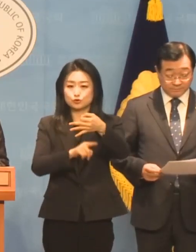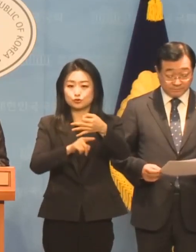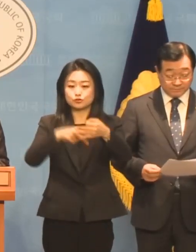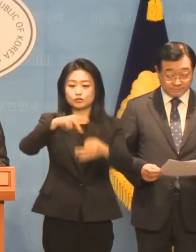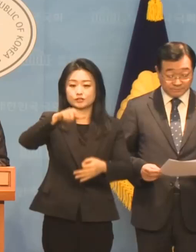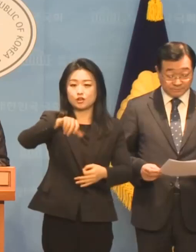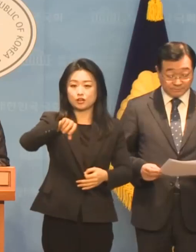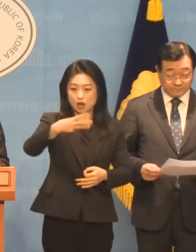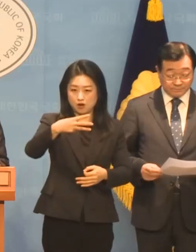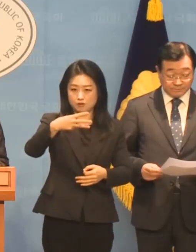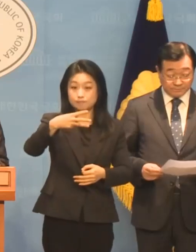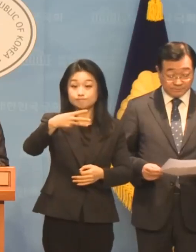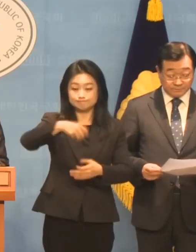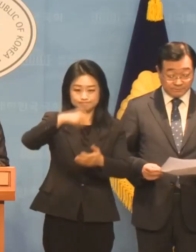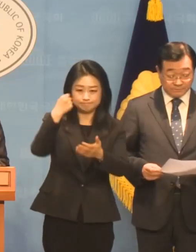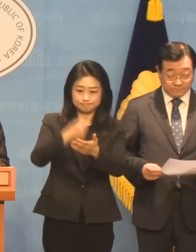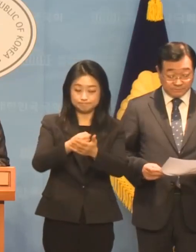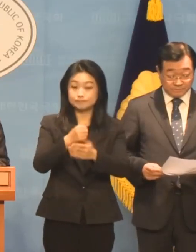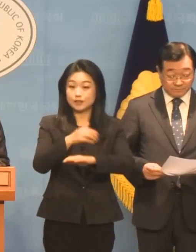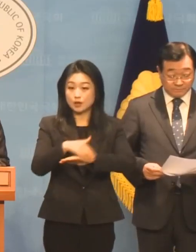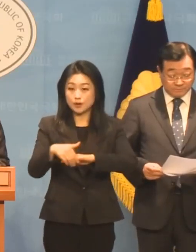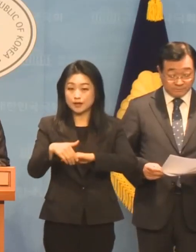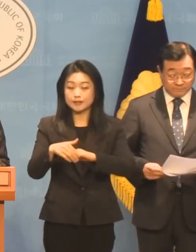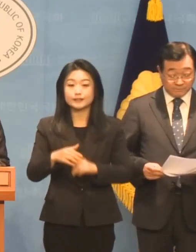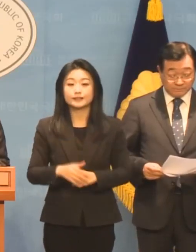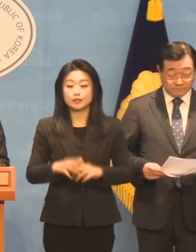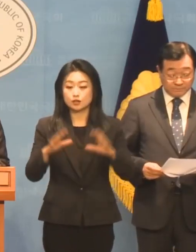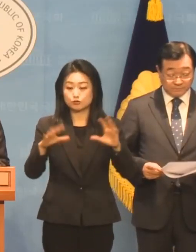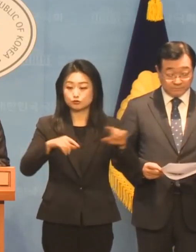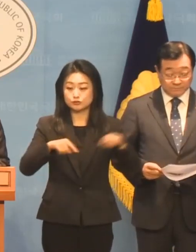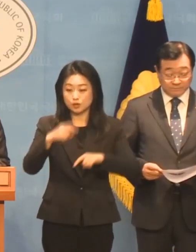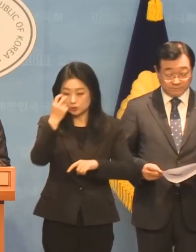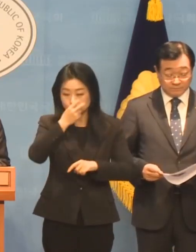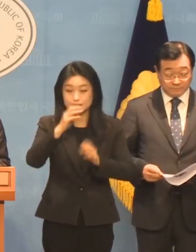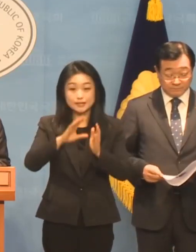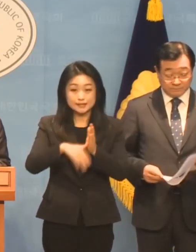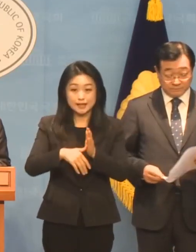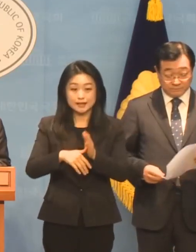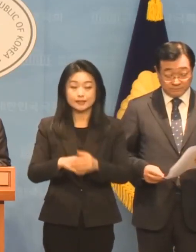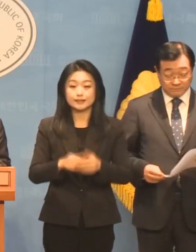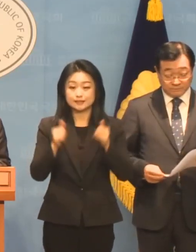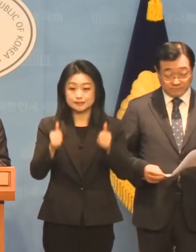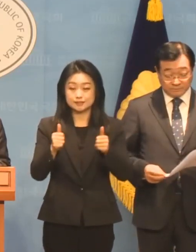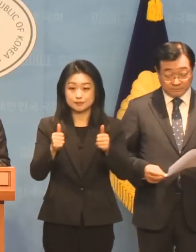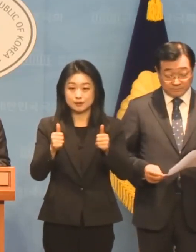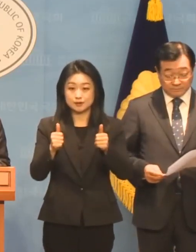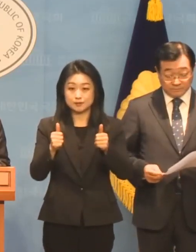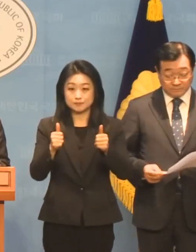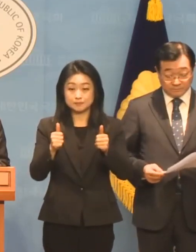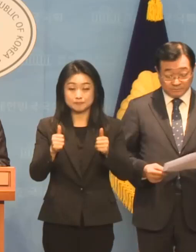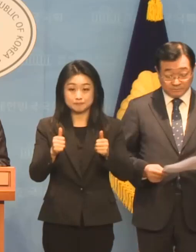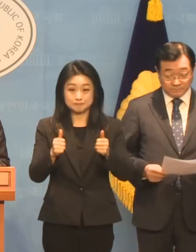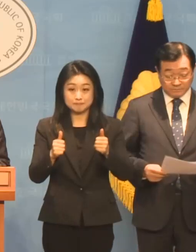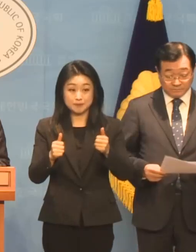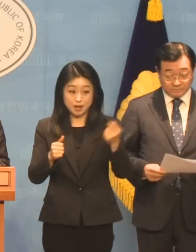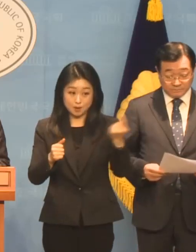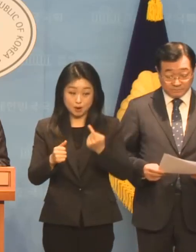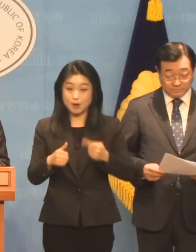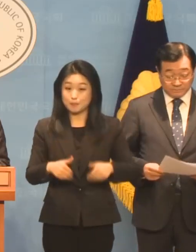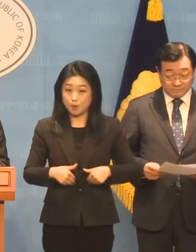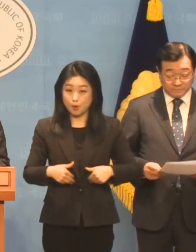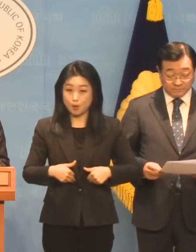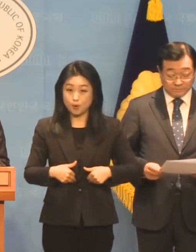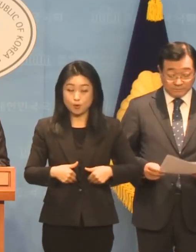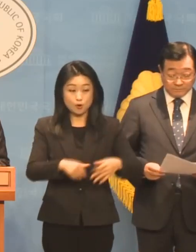반드시 채택할 것입니다. 이번 국정조사는 사법 절차를 앞둔 윤석열이 국민